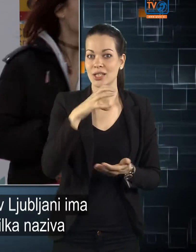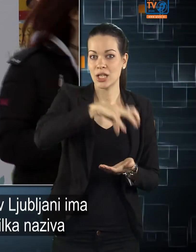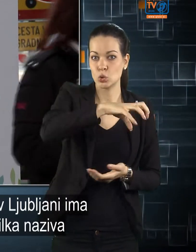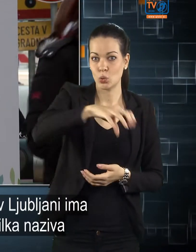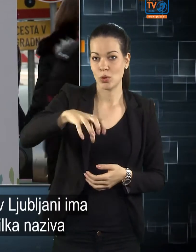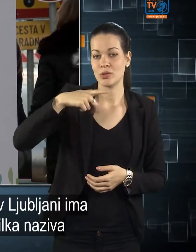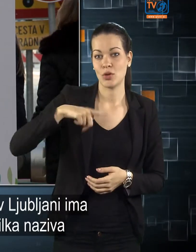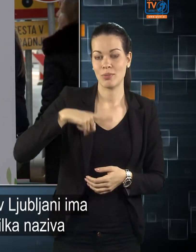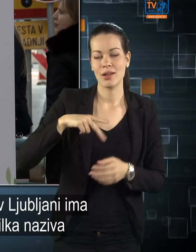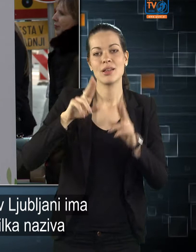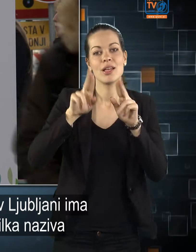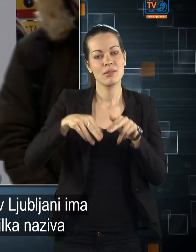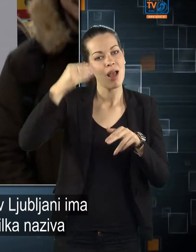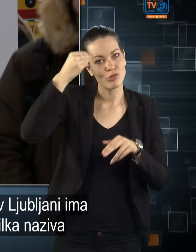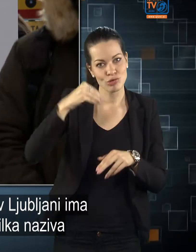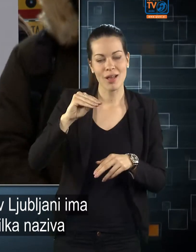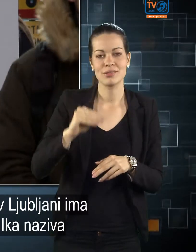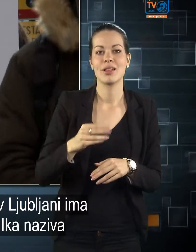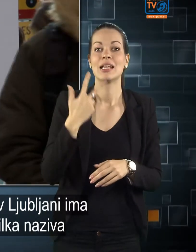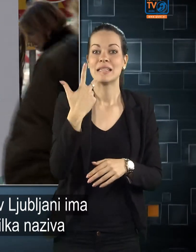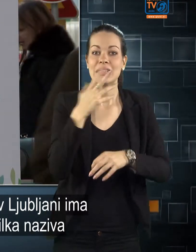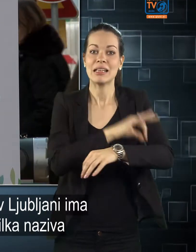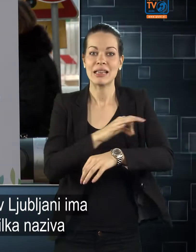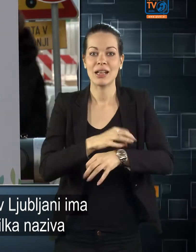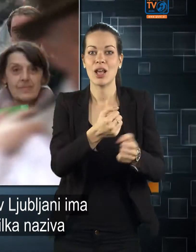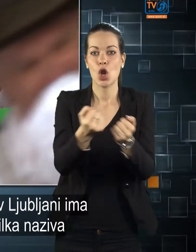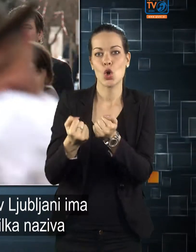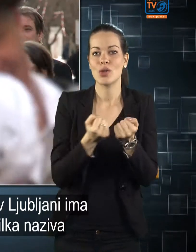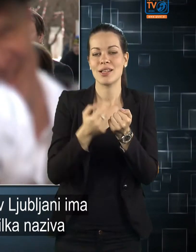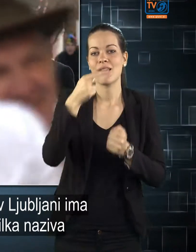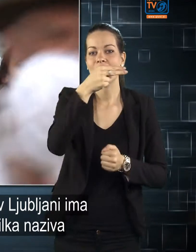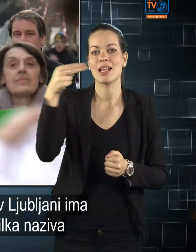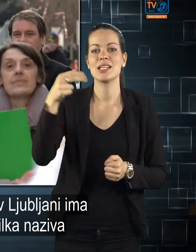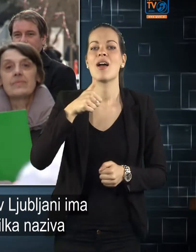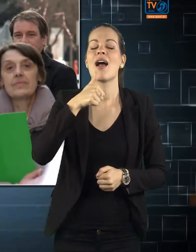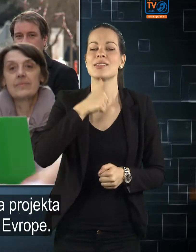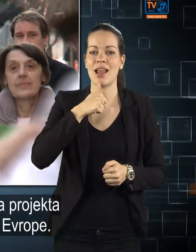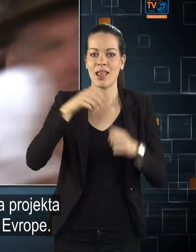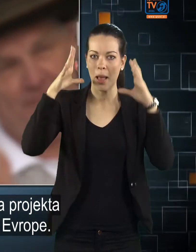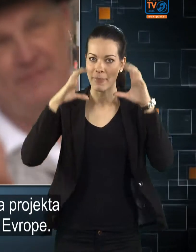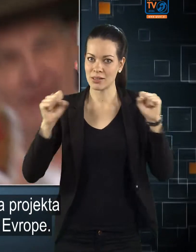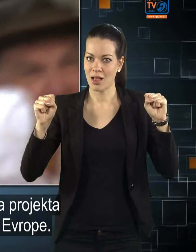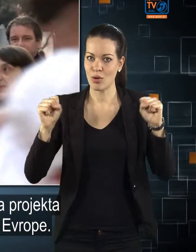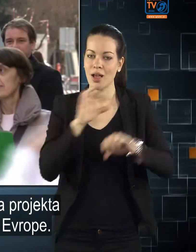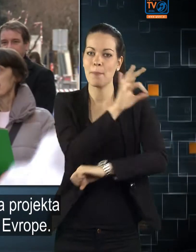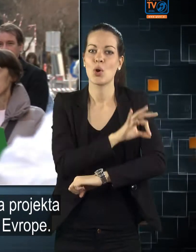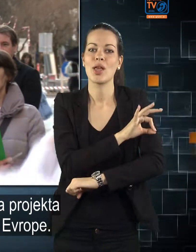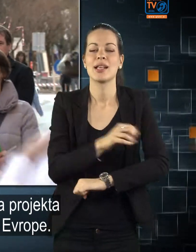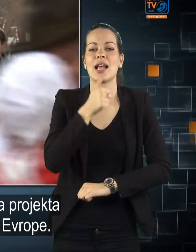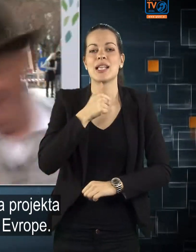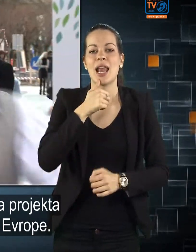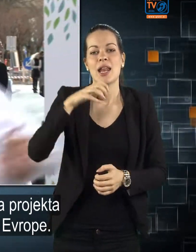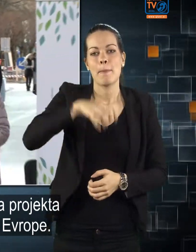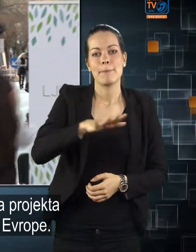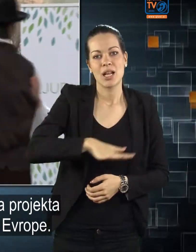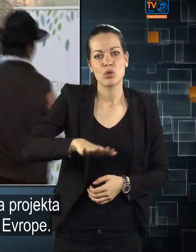Vsaka četrtna skupnost v Ljubljani ima čast biti 3 tedne nosilka naziva zelena ambasadorka projekta Zelena